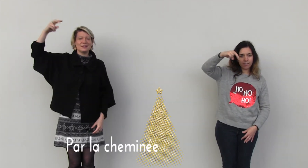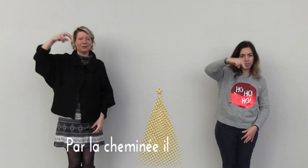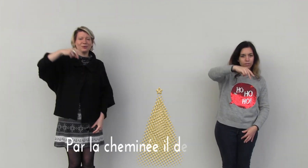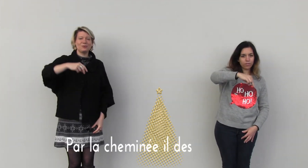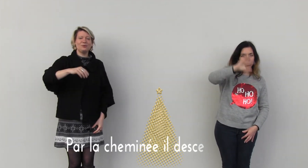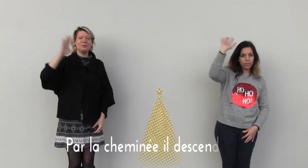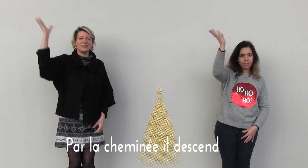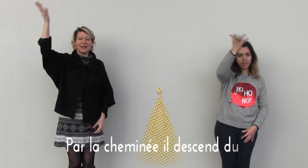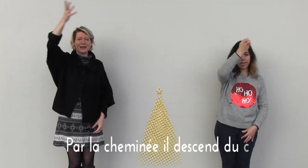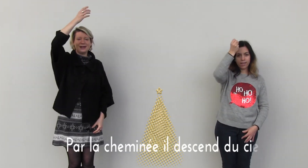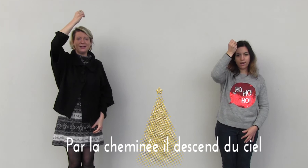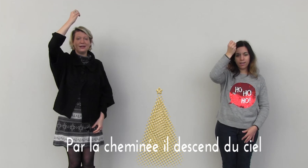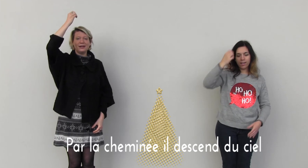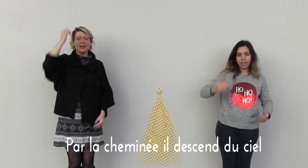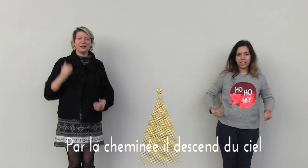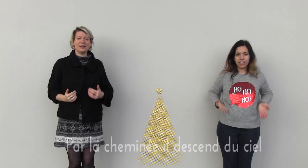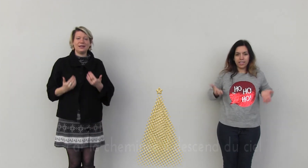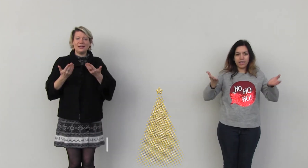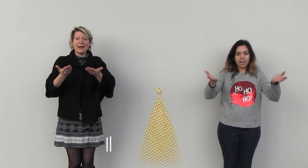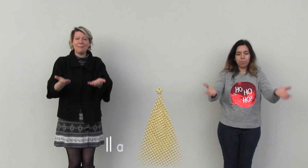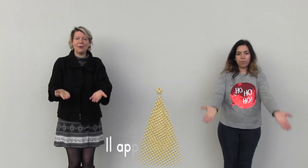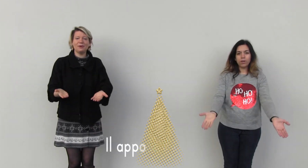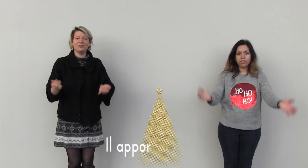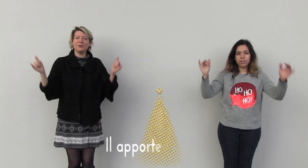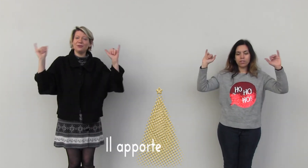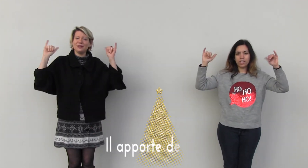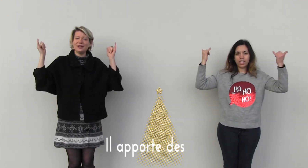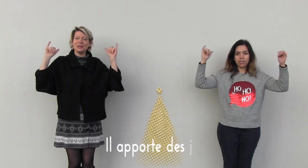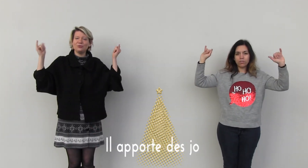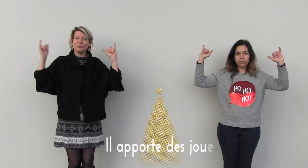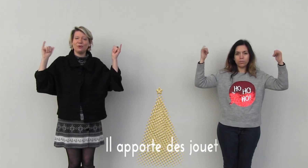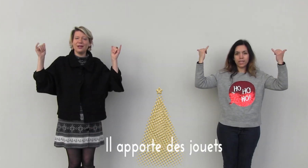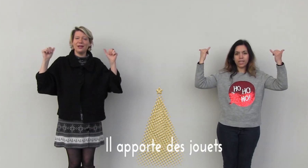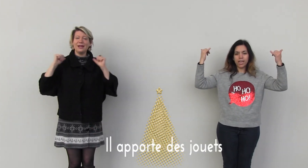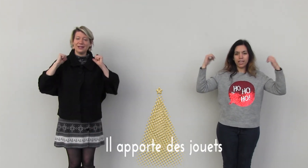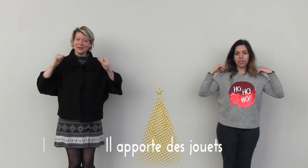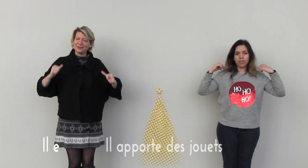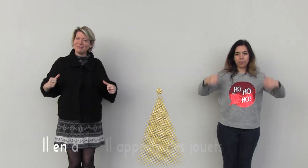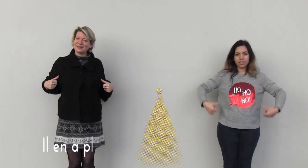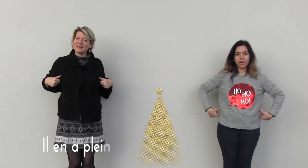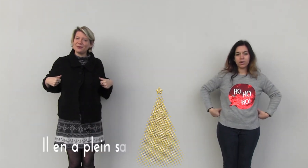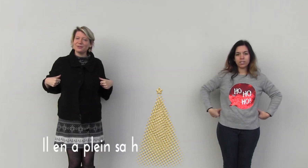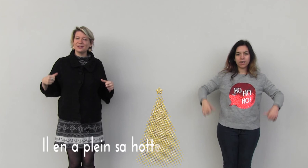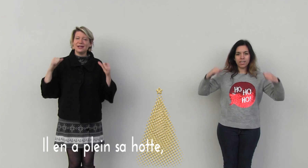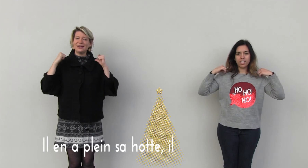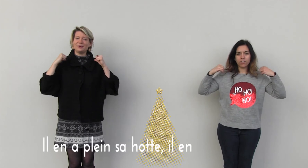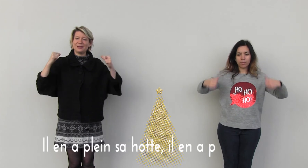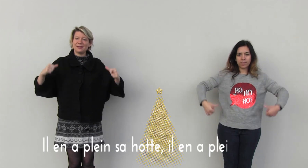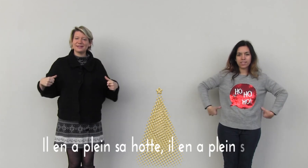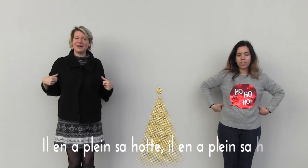descend du ciel Il apporte des jouets Il en a plein sa hôte, il en a plein sa